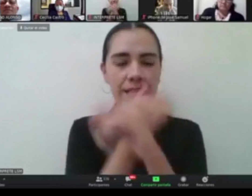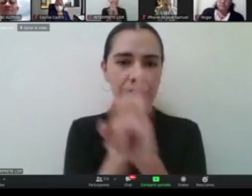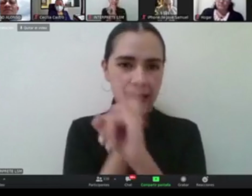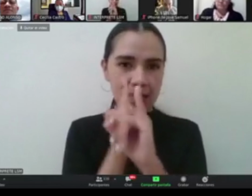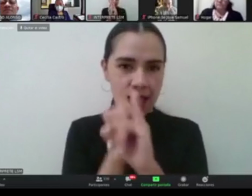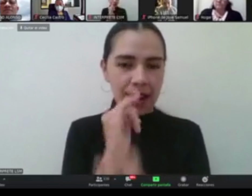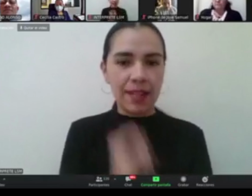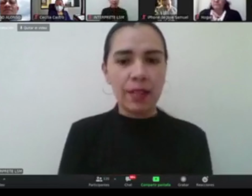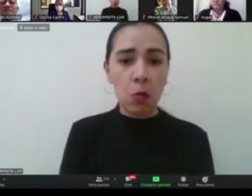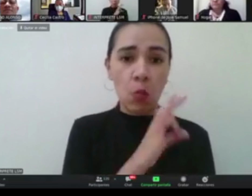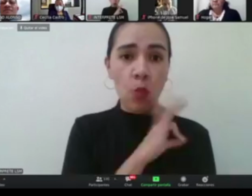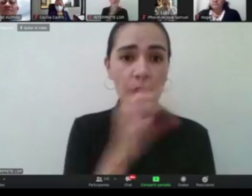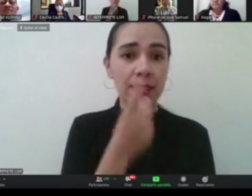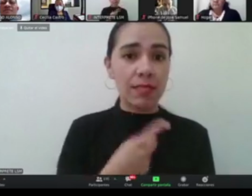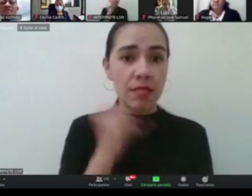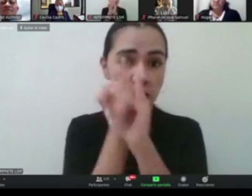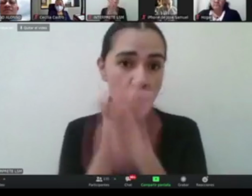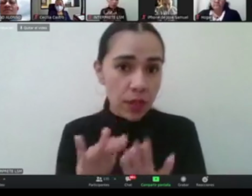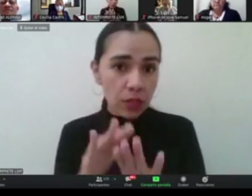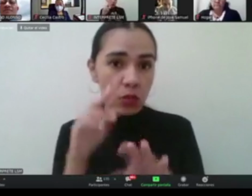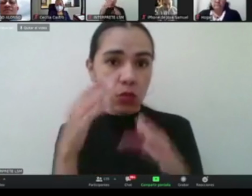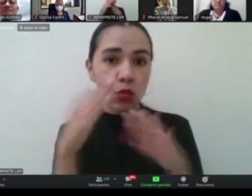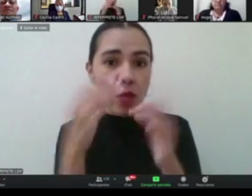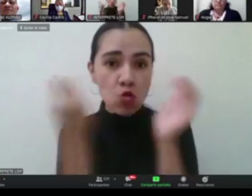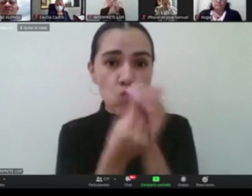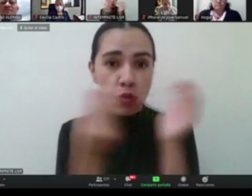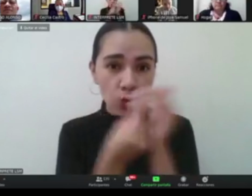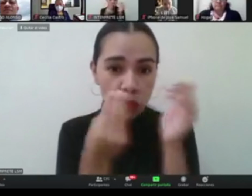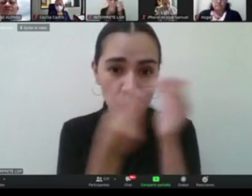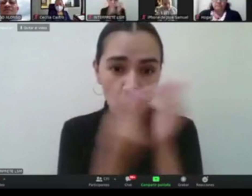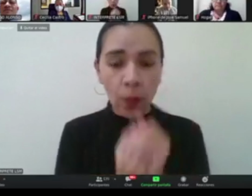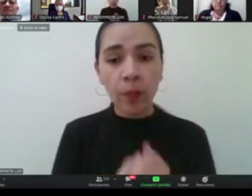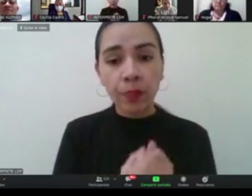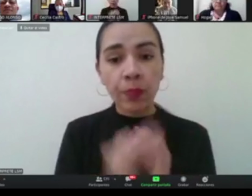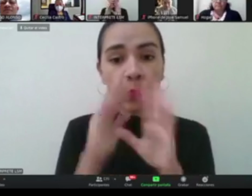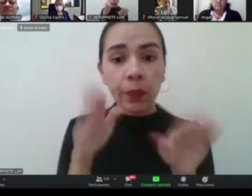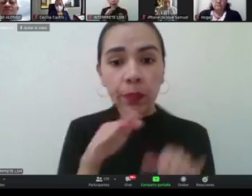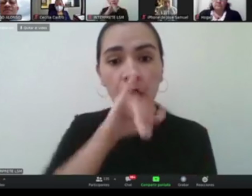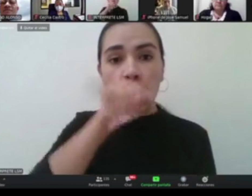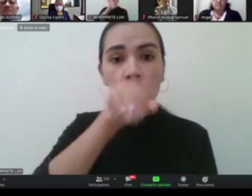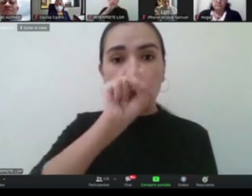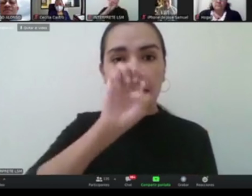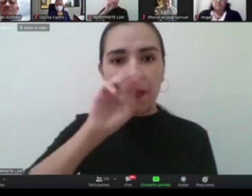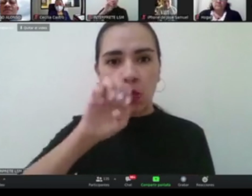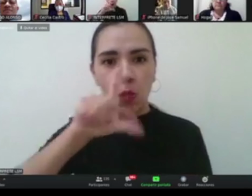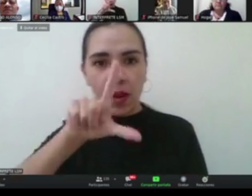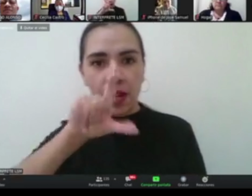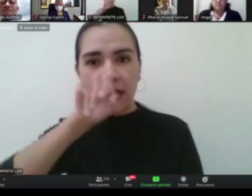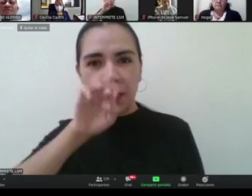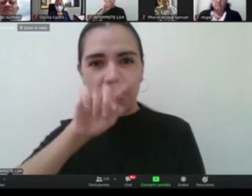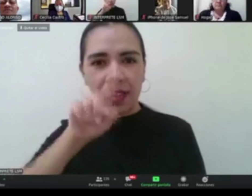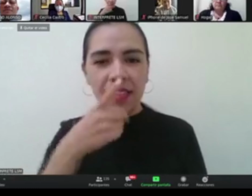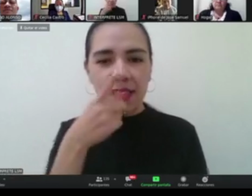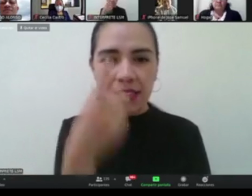dar información sobre este curso. José Manuel Jiménez les